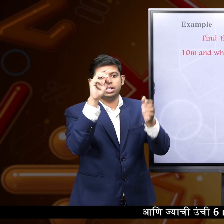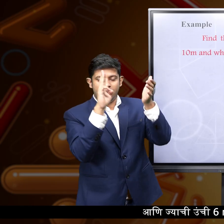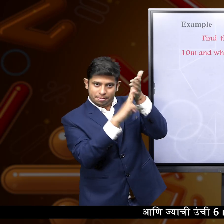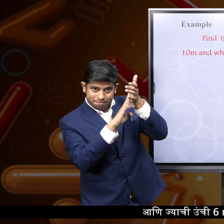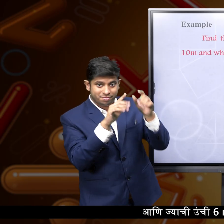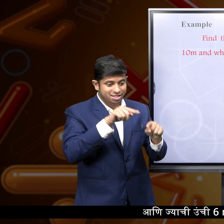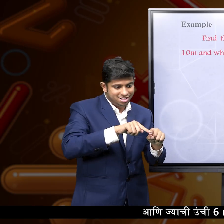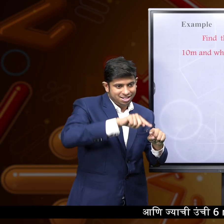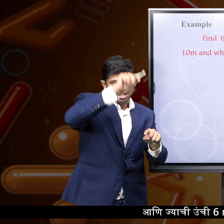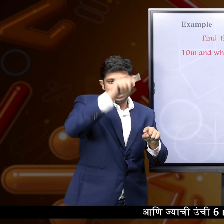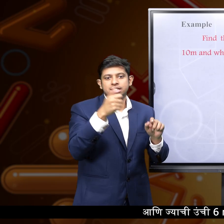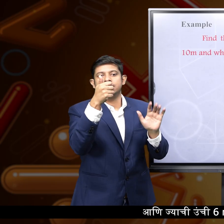आहे त्याचे क्षेत्रफळ शोधा.